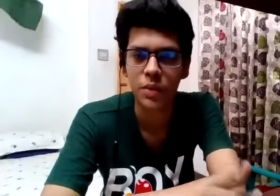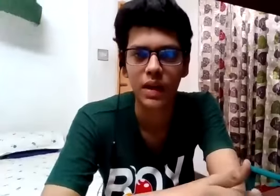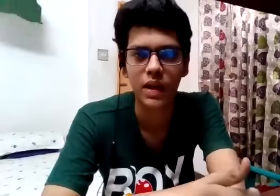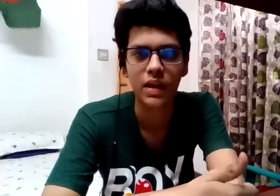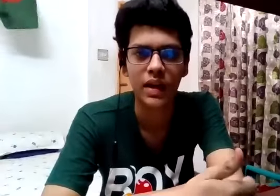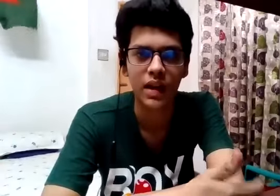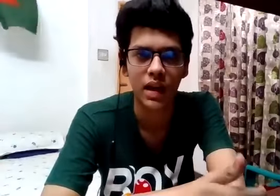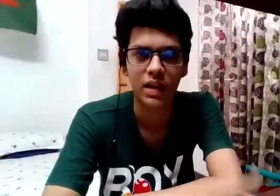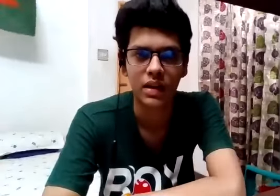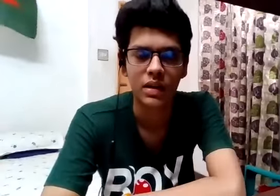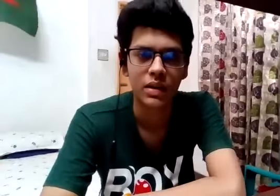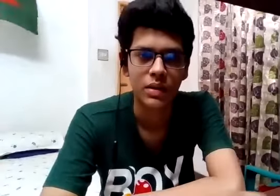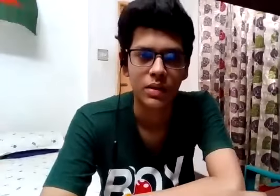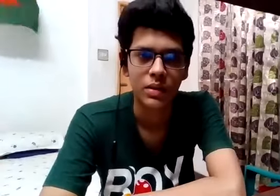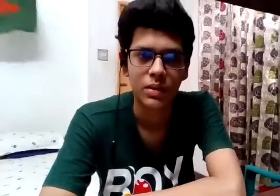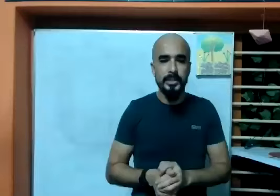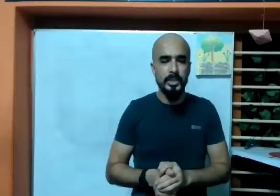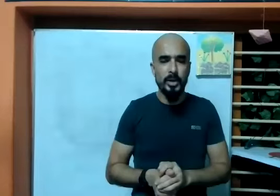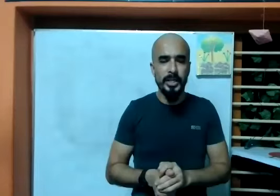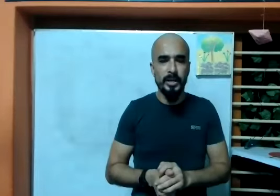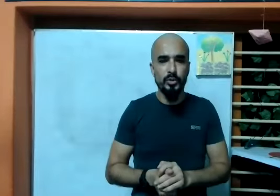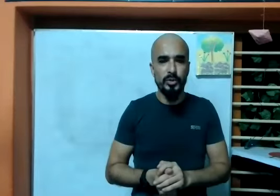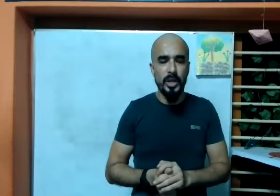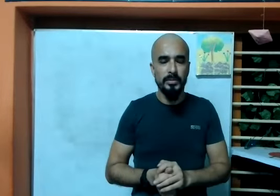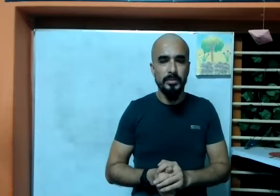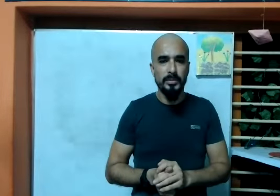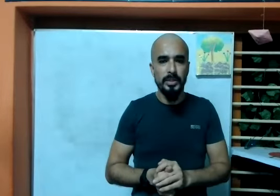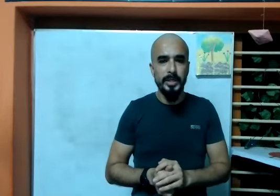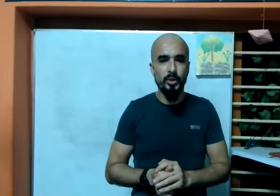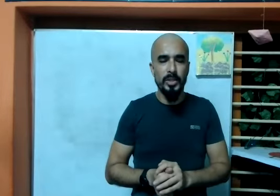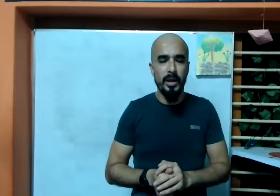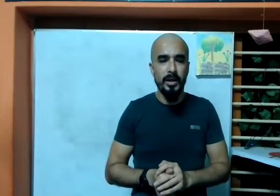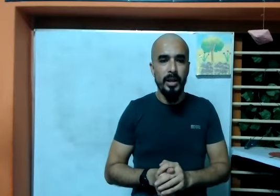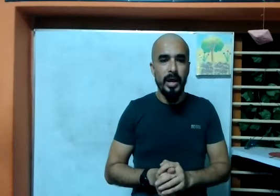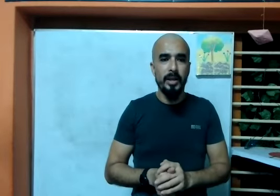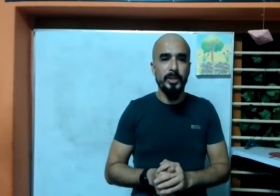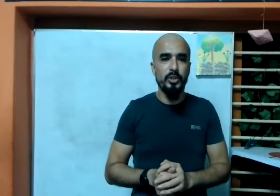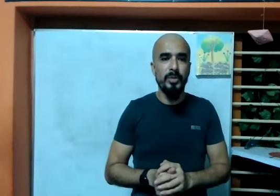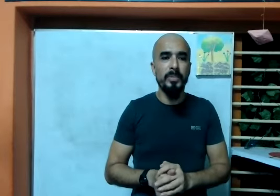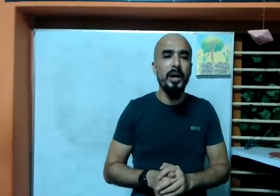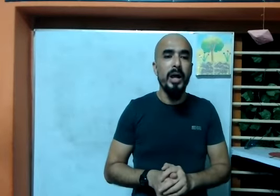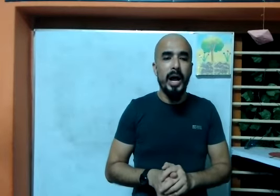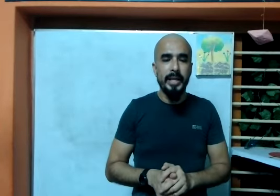নাকি না তা সঠিক না উত্তরটা নিখুঁত না আরেক প্রশ্ন আমরা